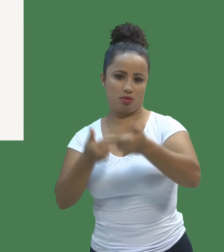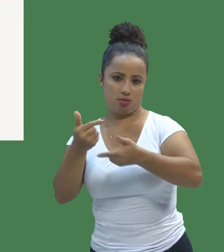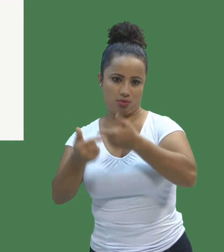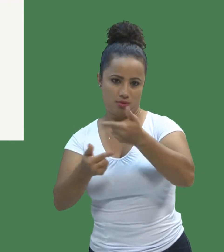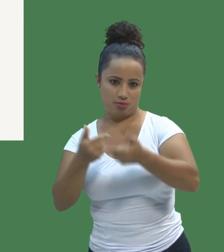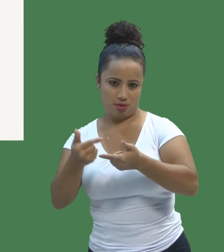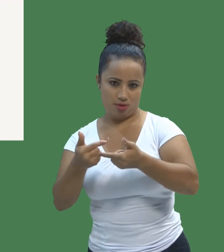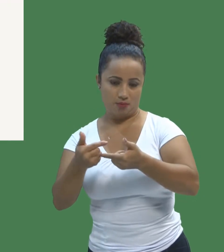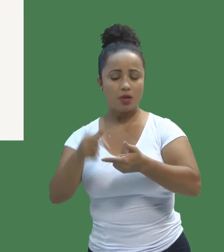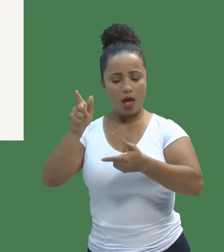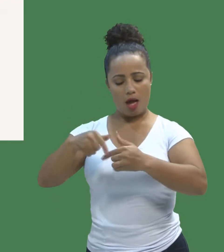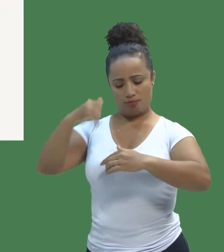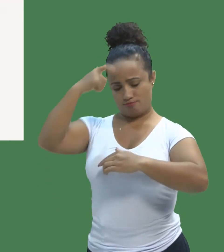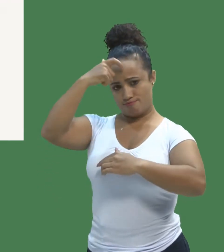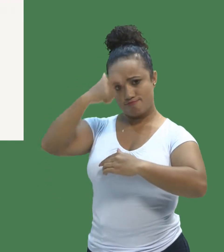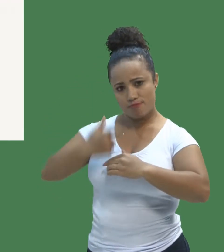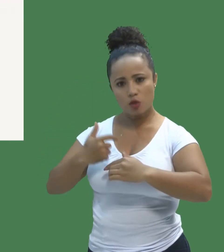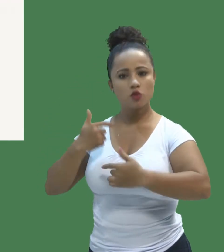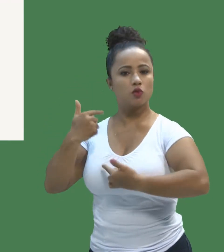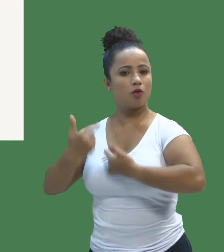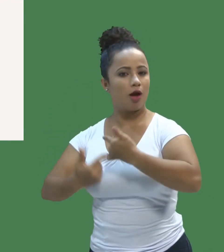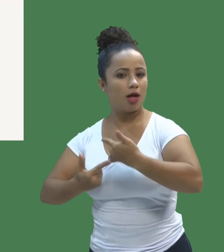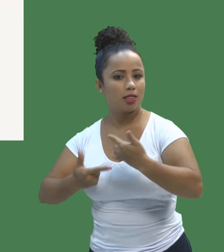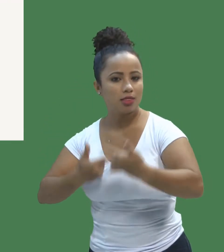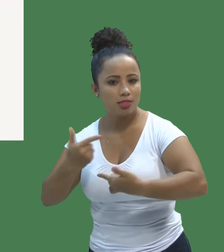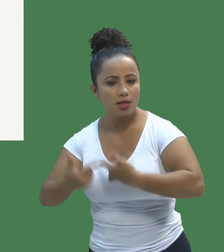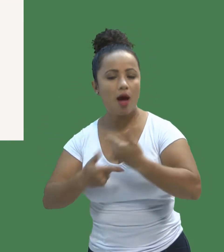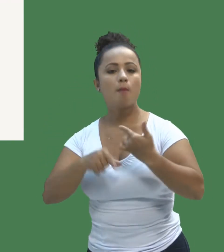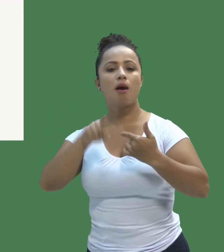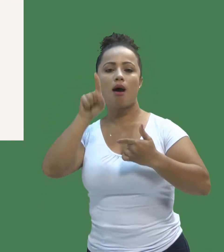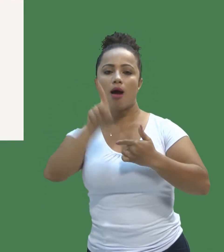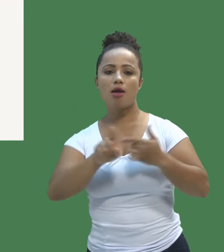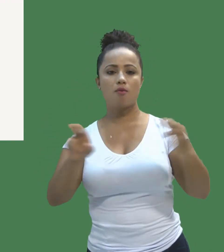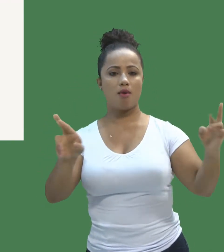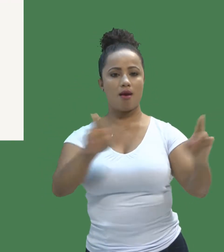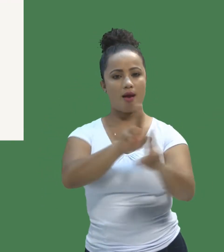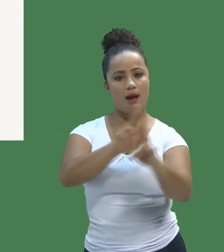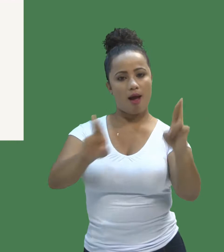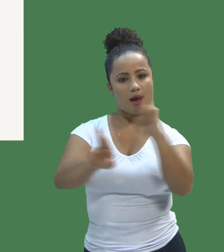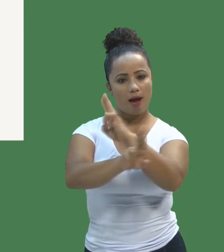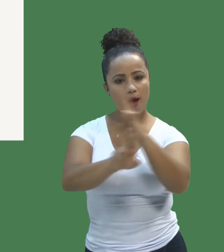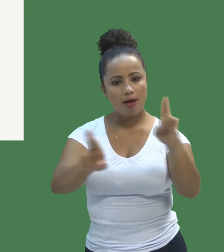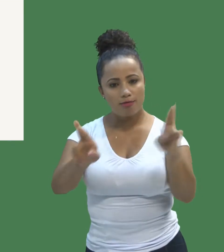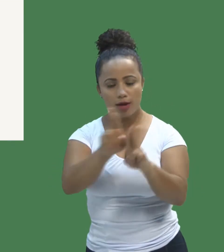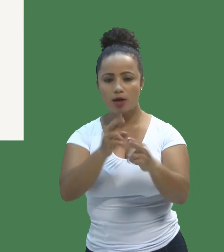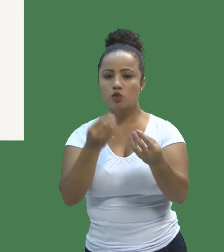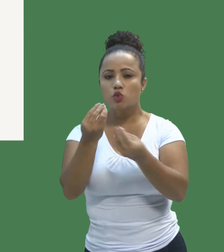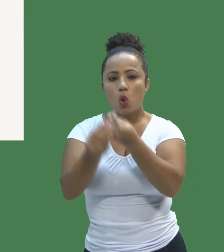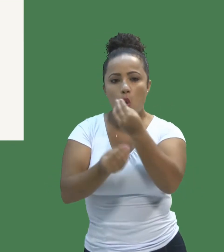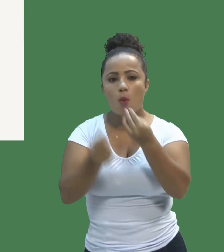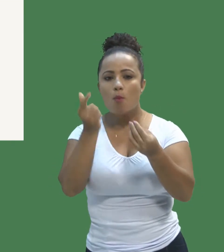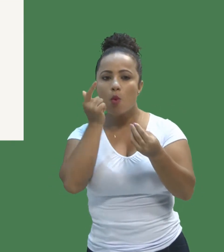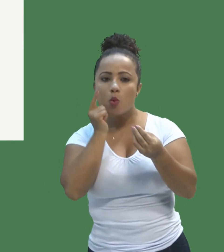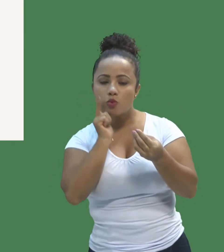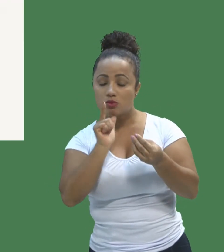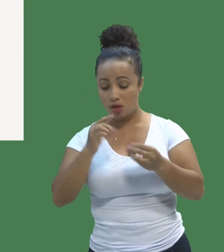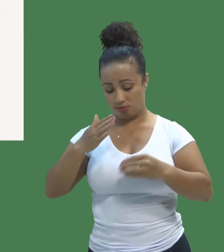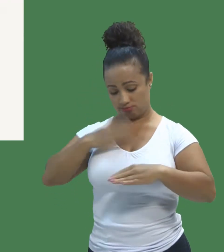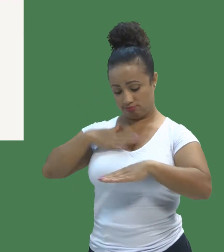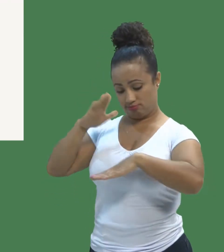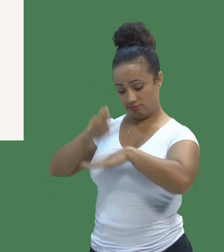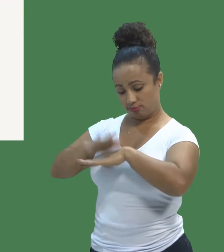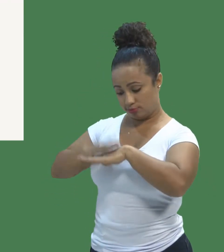constituída pela produção dessa sociedade, ou seja, as forças produtivas,